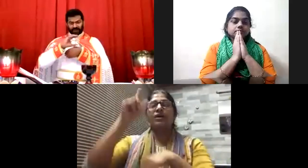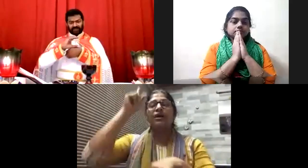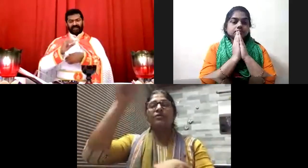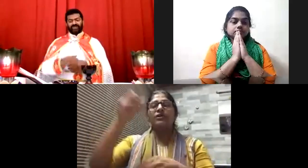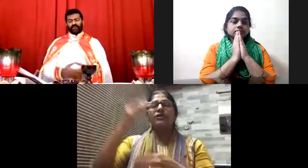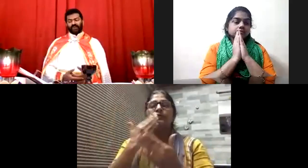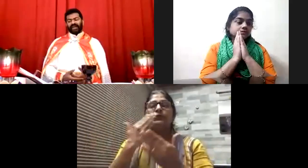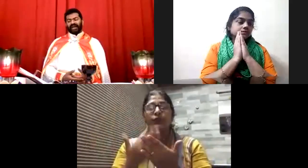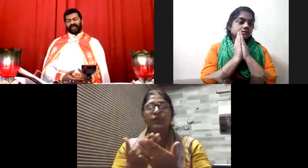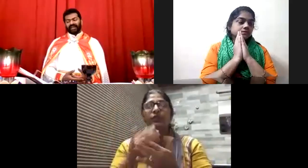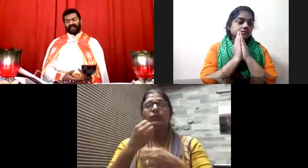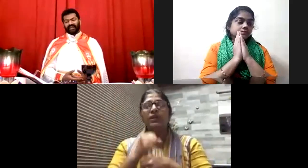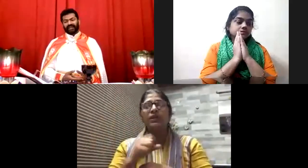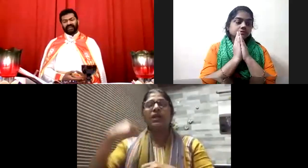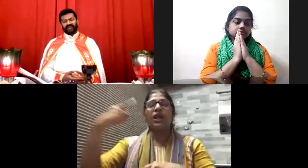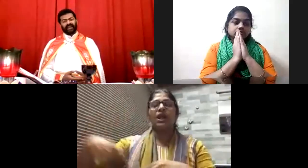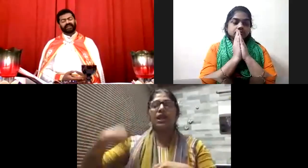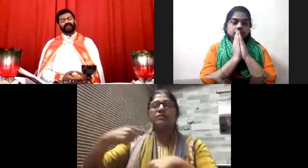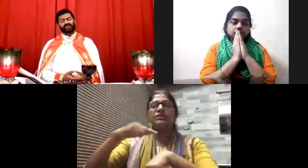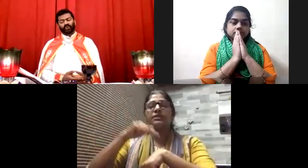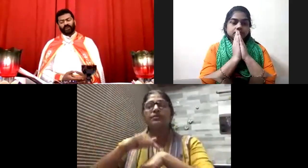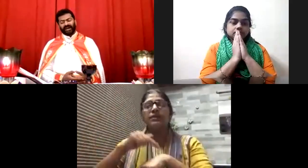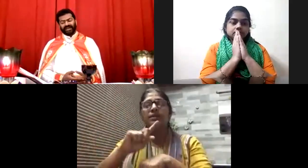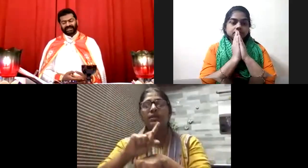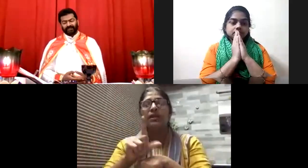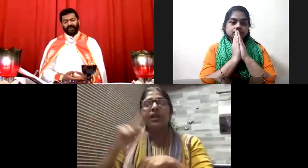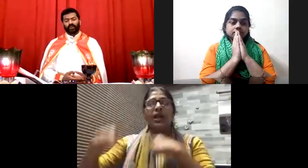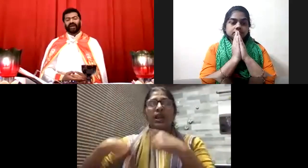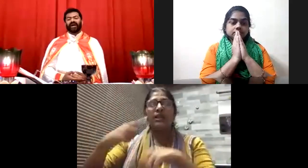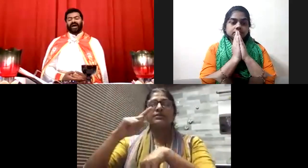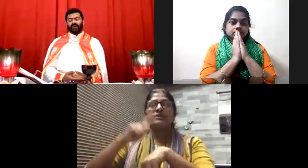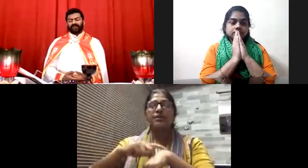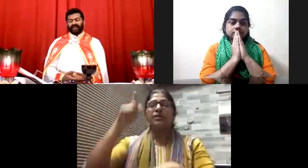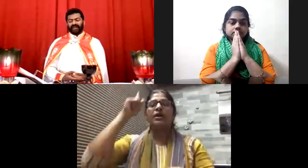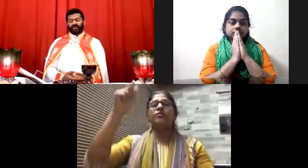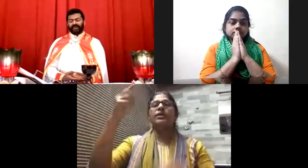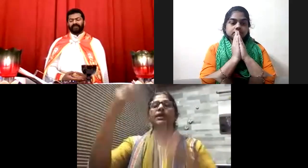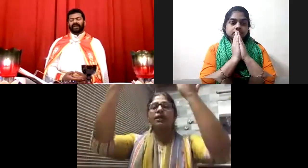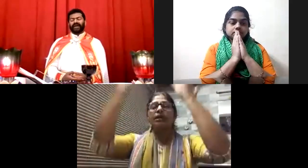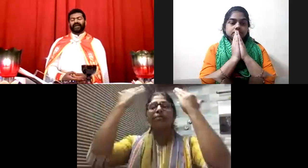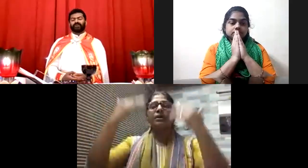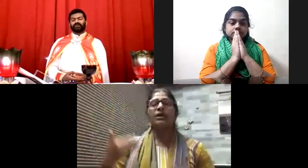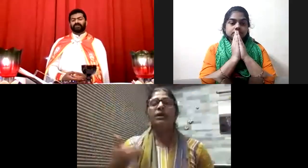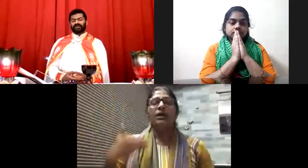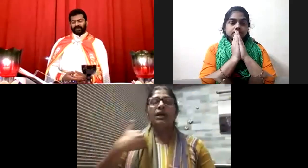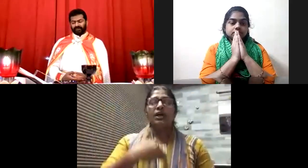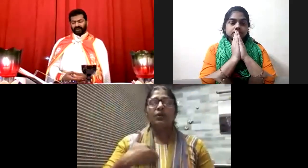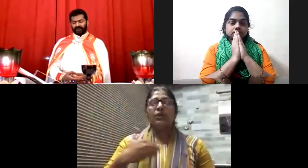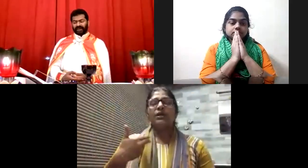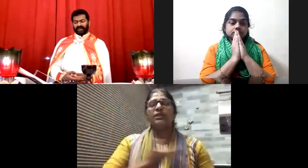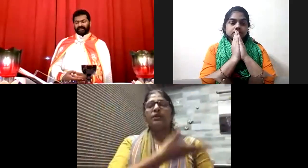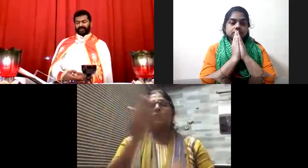സഭയിൽ അവിടുത്തെ സ്തുതി ഉണ്ടായിരിക്കട്ടെ. എല്ലാ നിമിഷവും എല്ലാ സമയവും അവിടുത്തെ കൃപയും കാരുണ്യവും